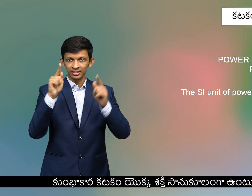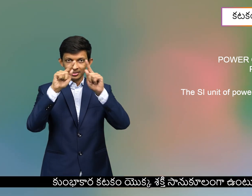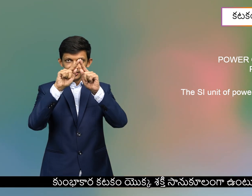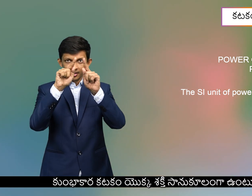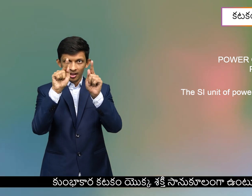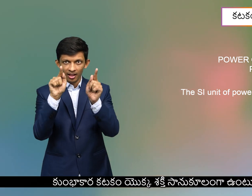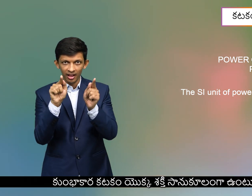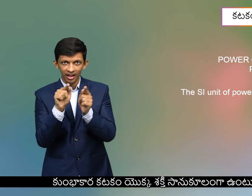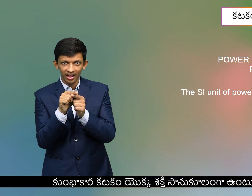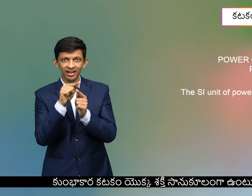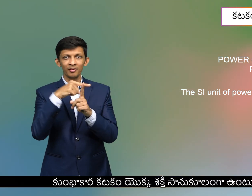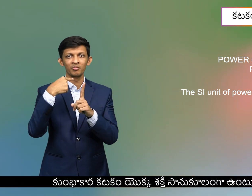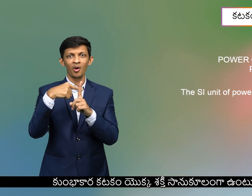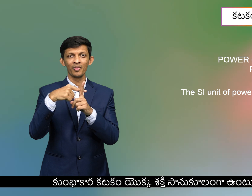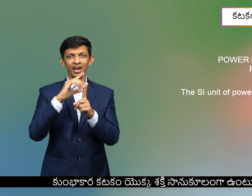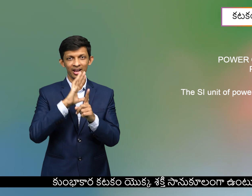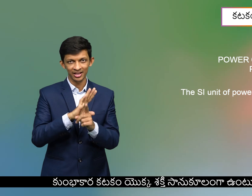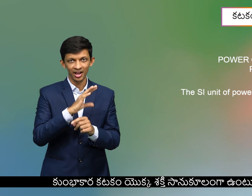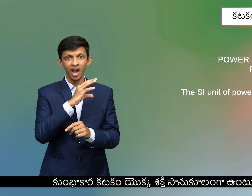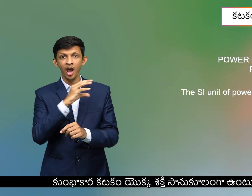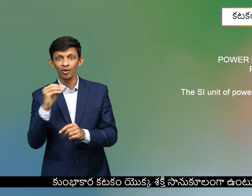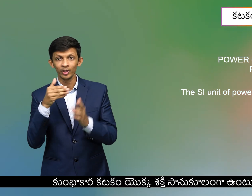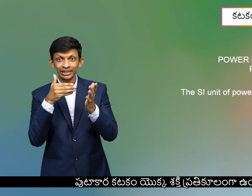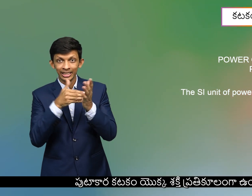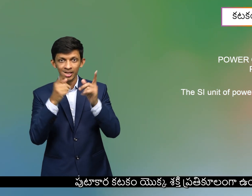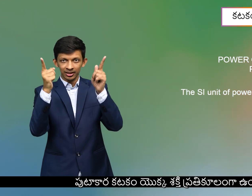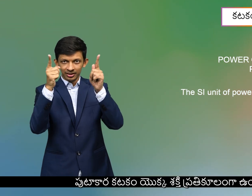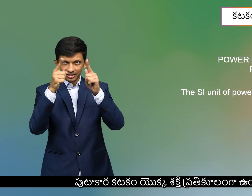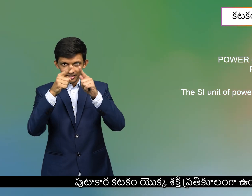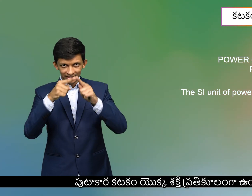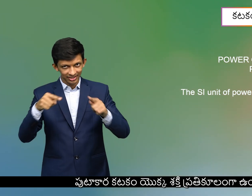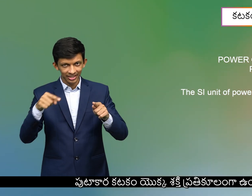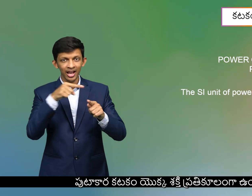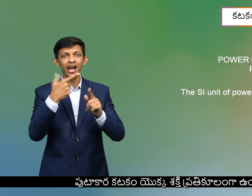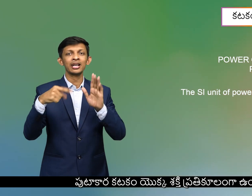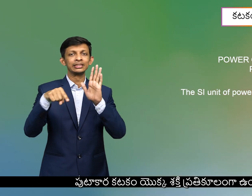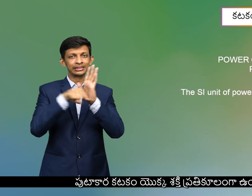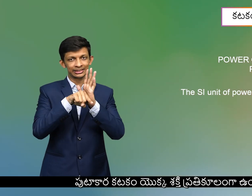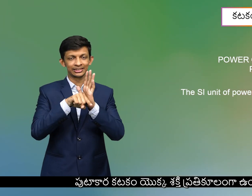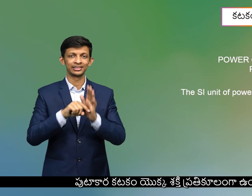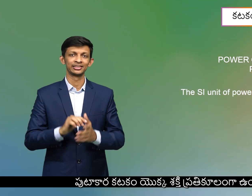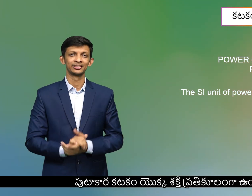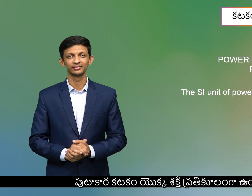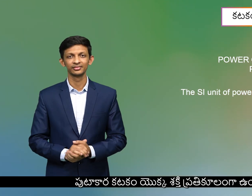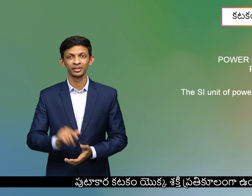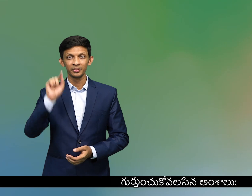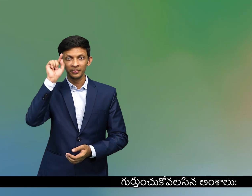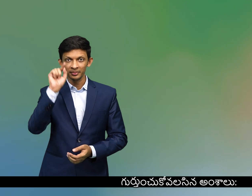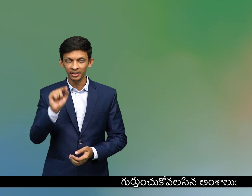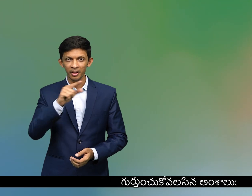కుంభాకార కటకం యొక్క శక్తి సానుకూలంగా ఉంటుంది మరియు పుటాకార కటకం యొక్క శక్తి ప్రతికూలంగా ఉంటుంది.